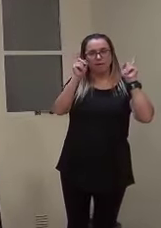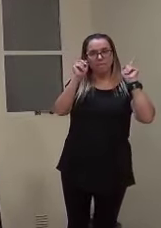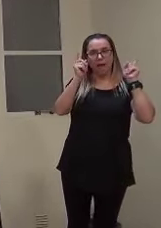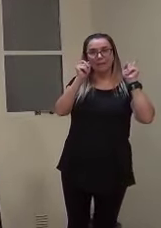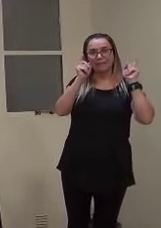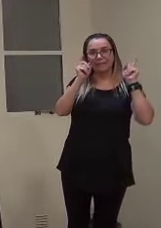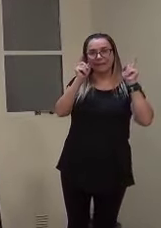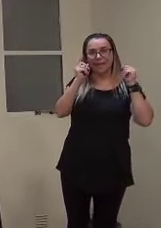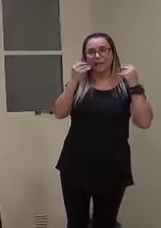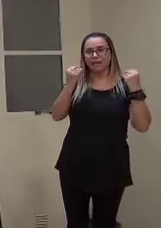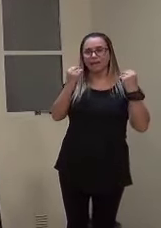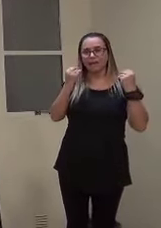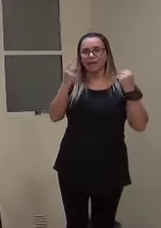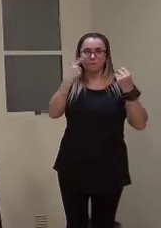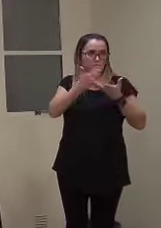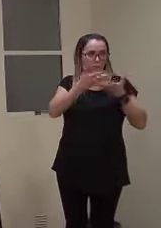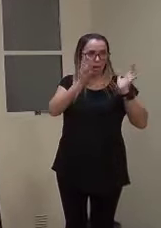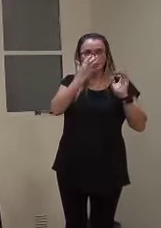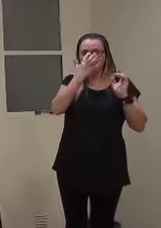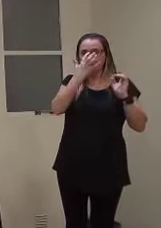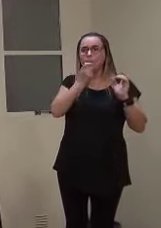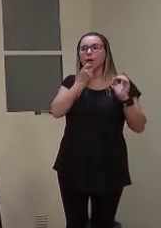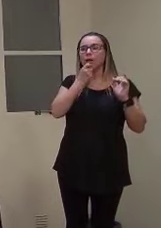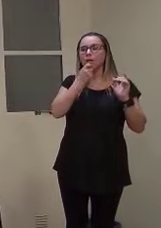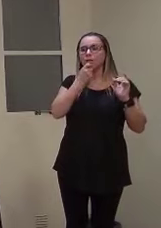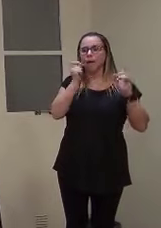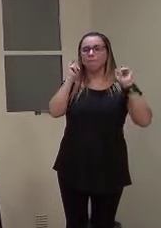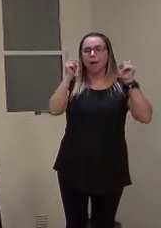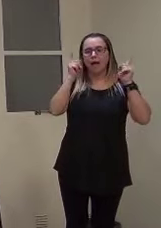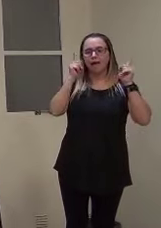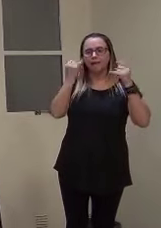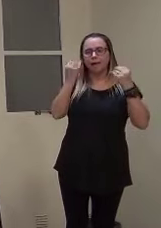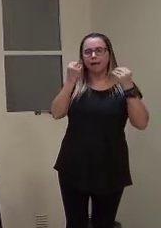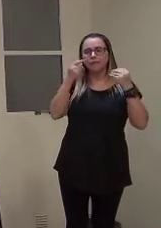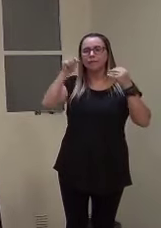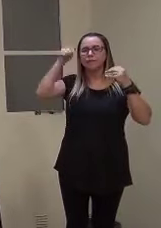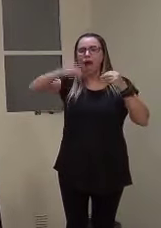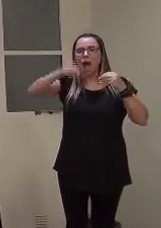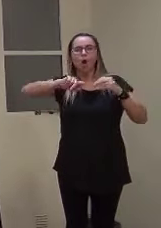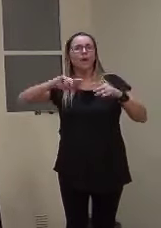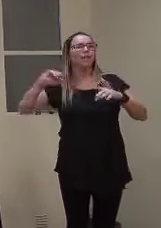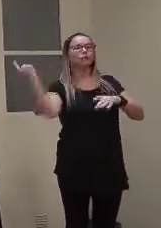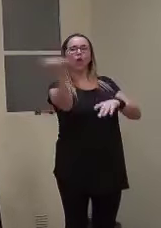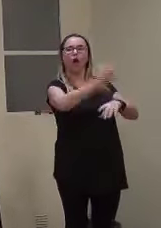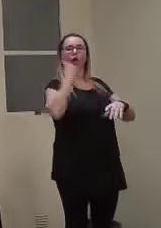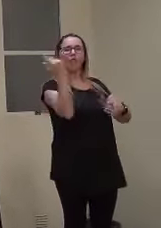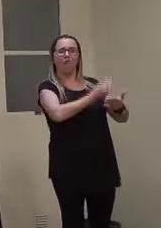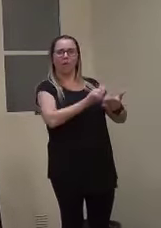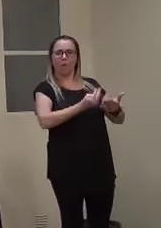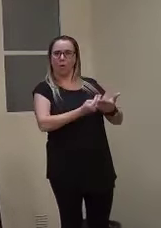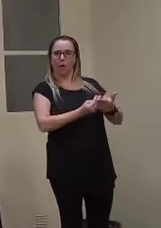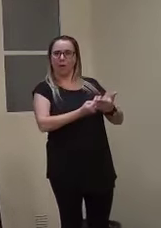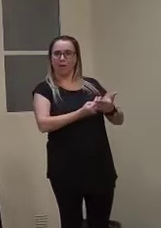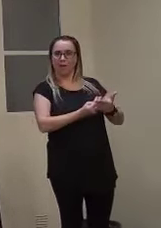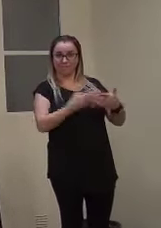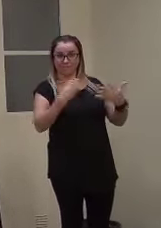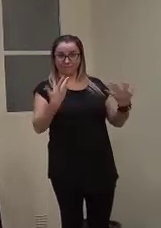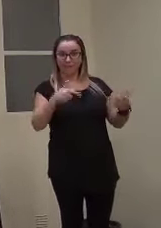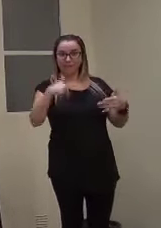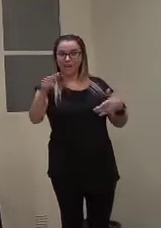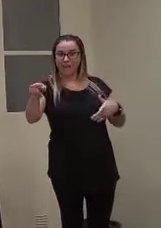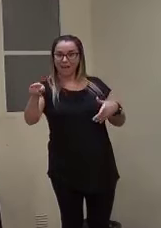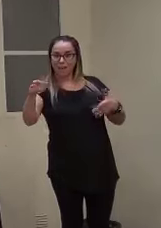este caso lo pongo como un ejemplo es ahora todo dibujar entonces